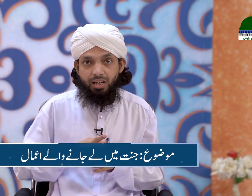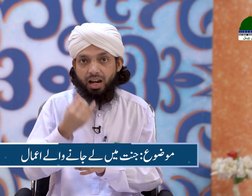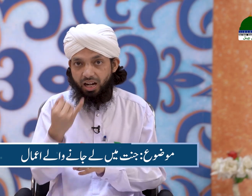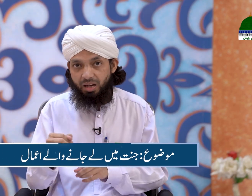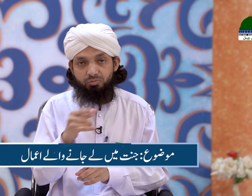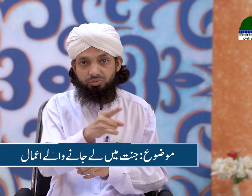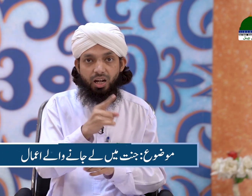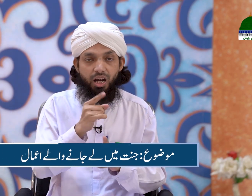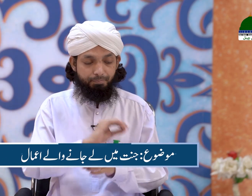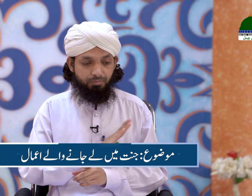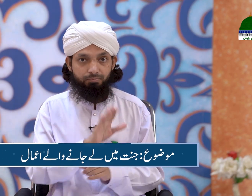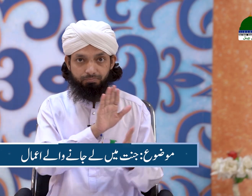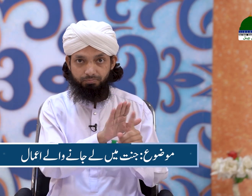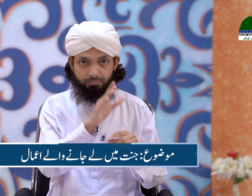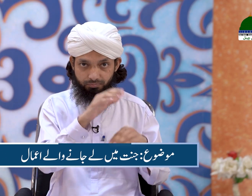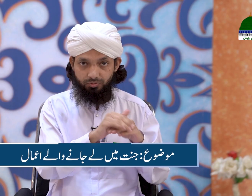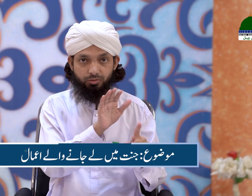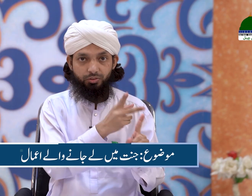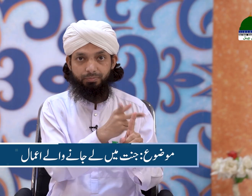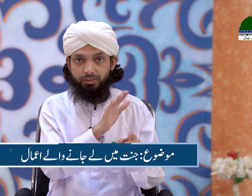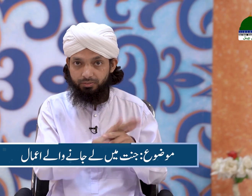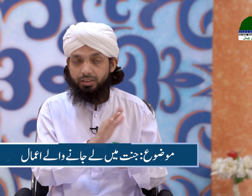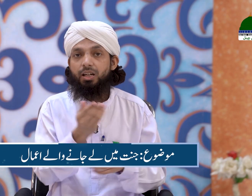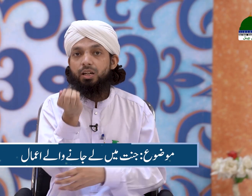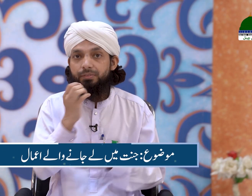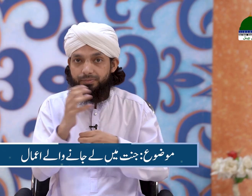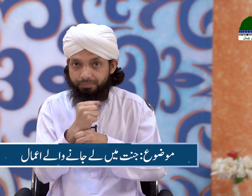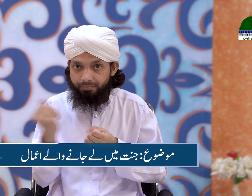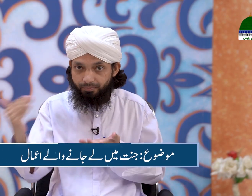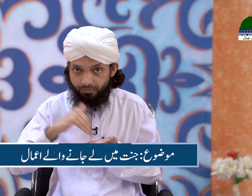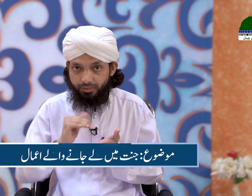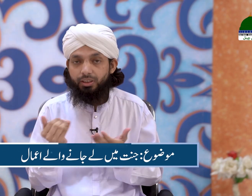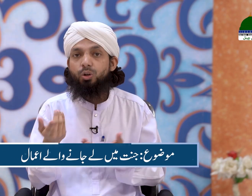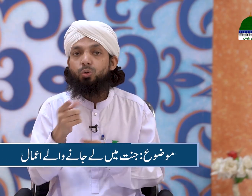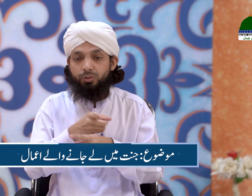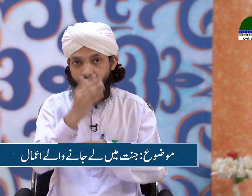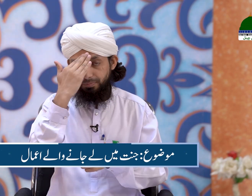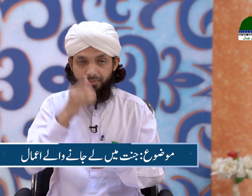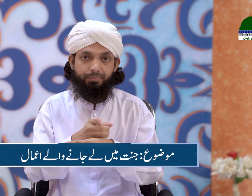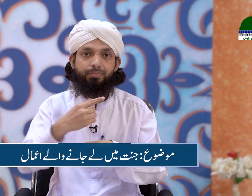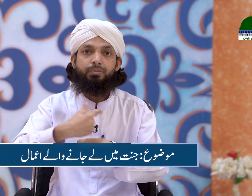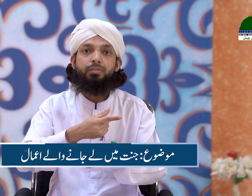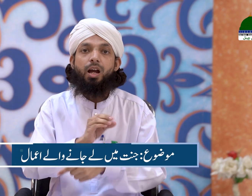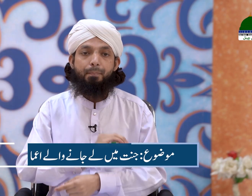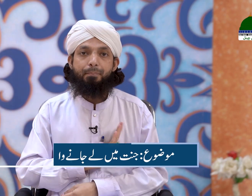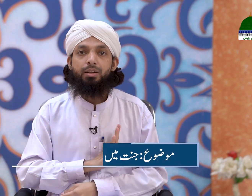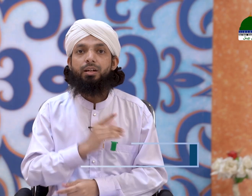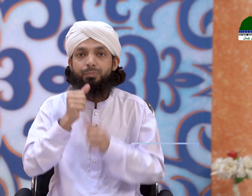کرنا، نیک محافل اجتماعات میں شرکت کرنا، علم دین سیکھنا سکھانا اور عمل کرنا، درود پاک پڑھنا